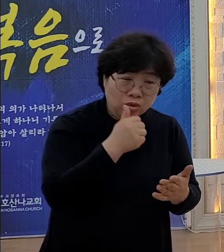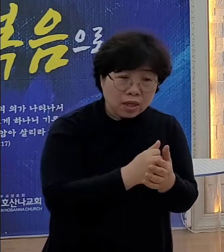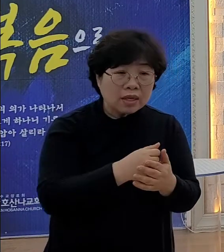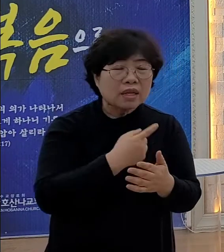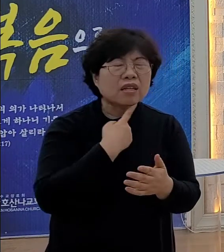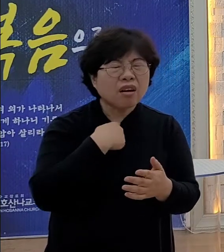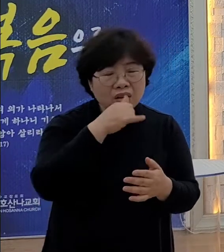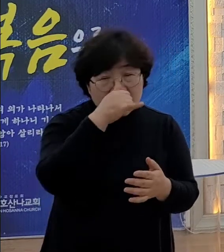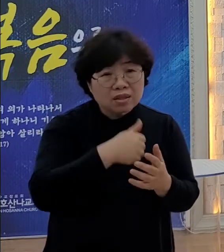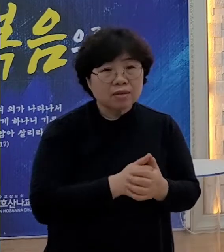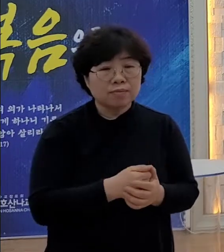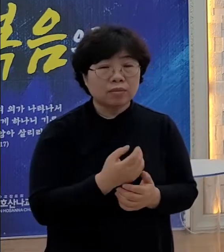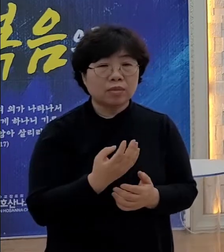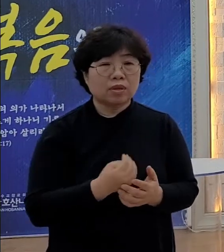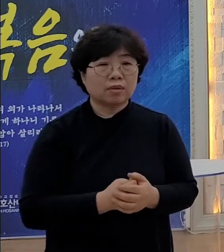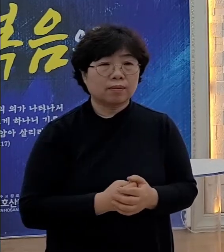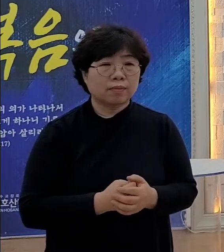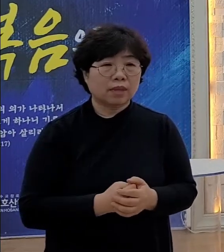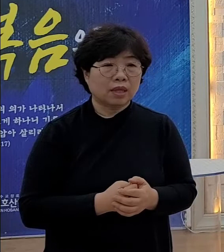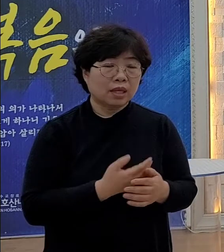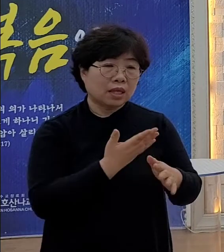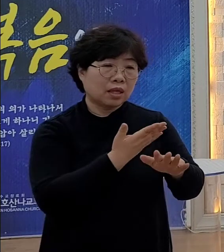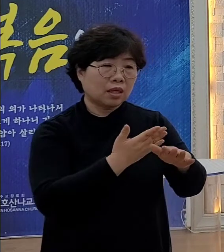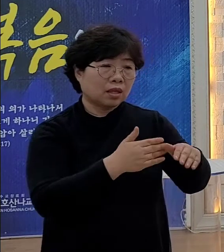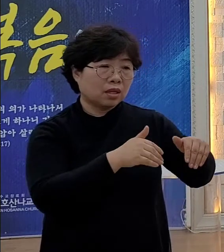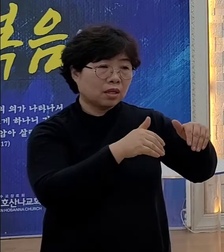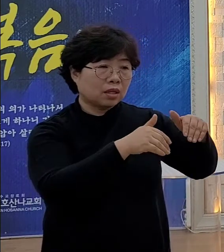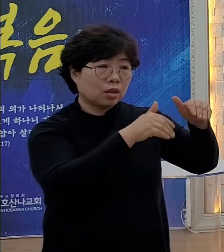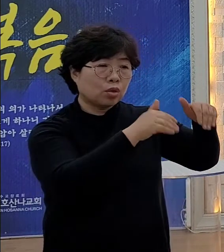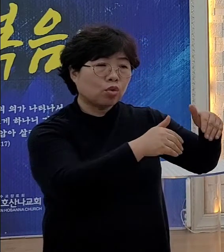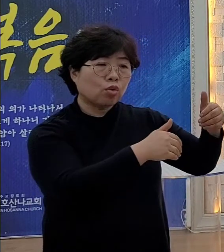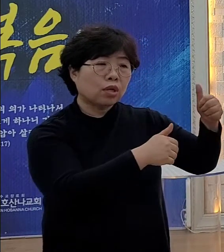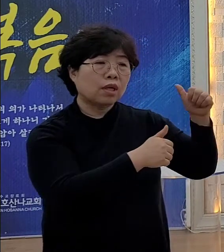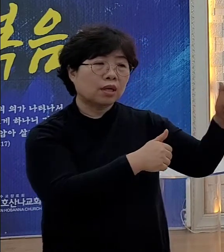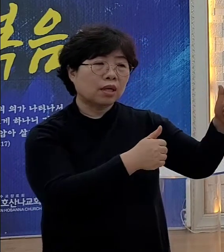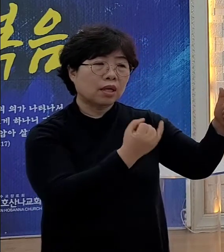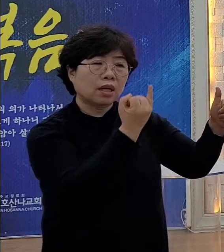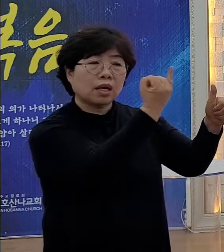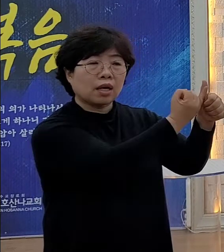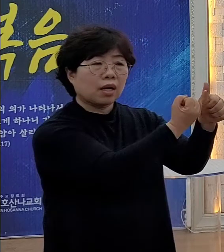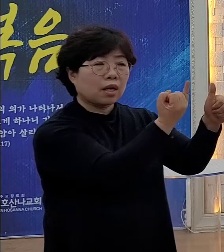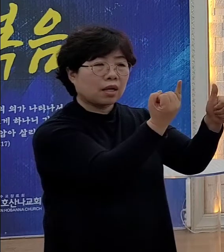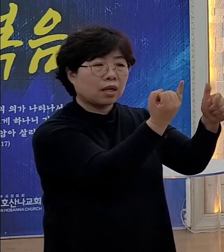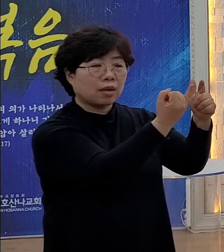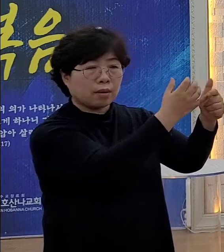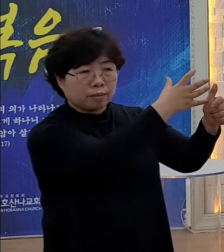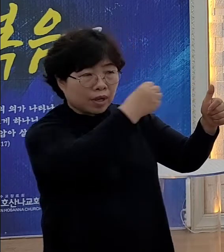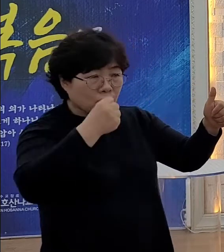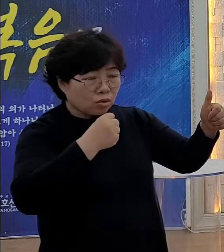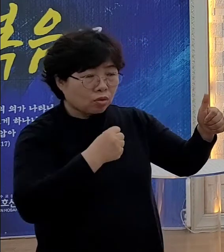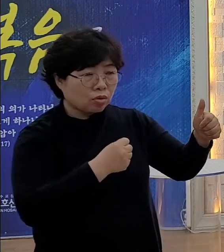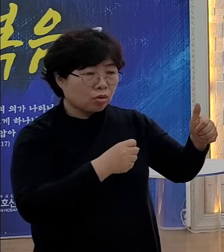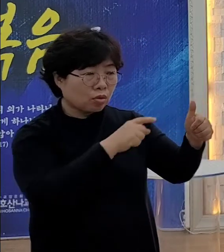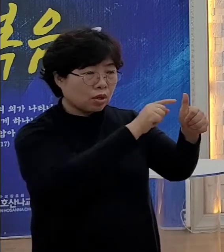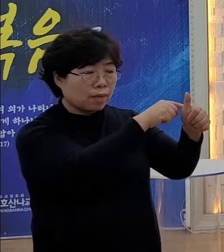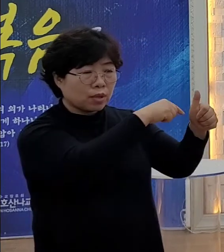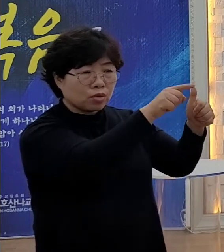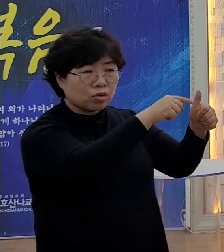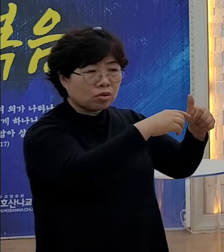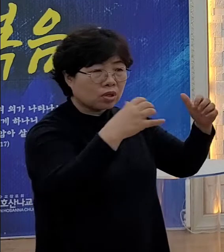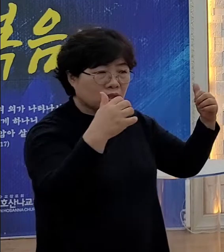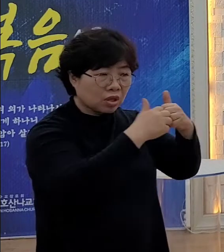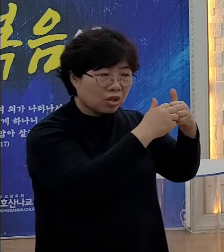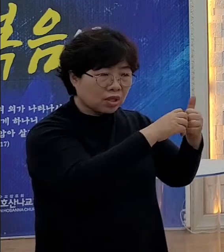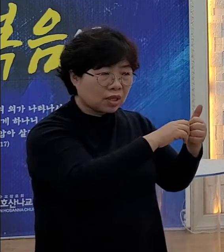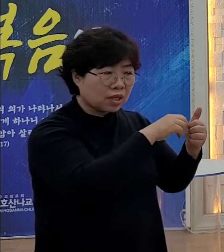죄를 지은 적이 있습니다. 남의 아내를 자기 아내로 삼고 그 남편을 죽이려고 전쟁터 맨 앞에